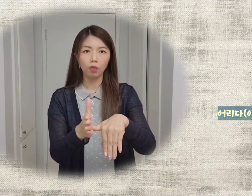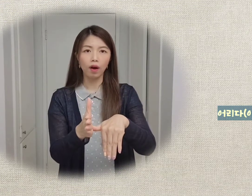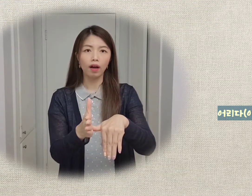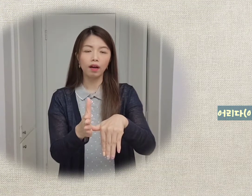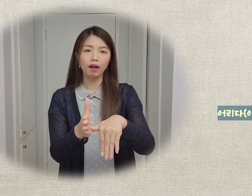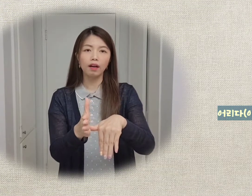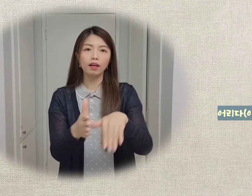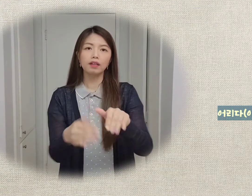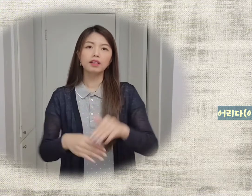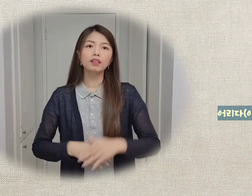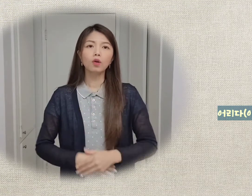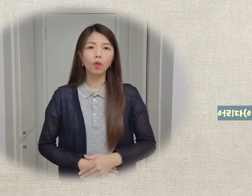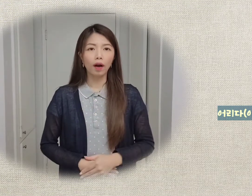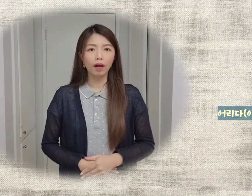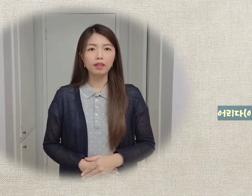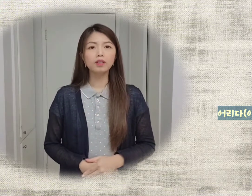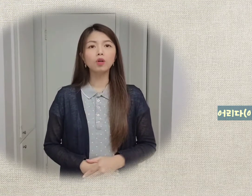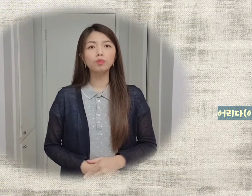시절과